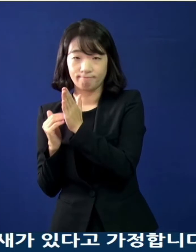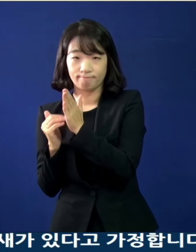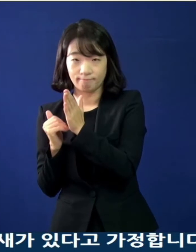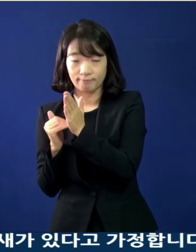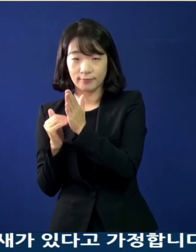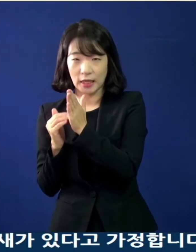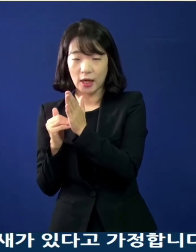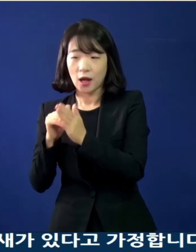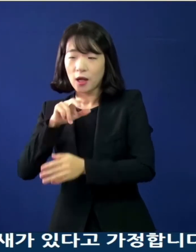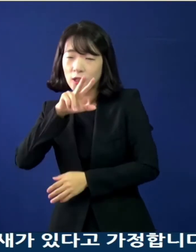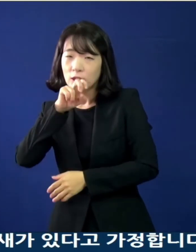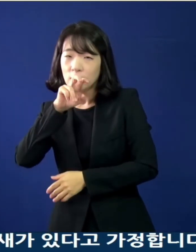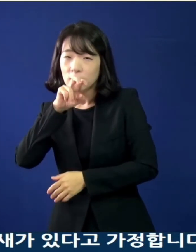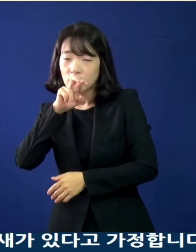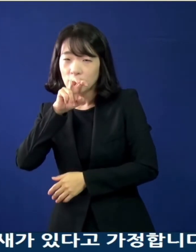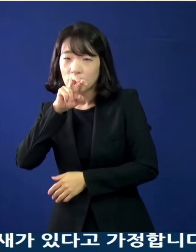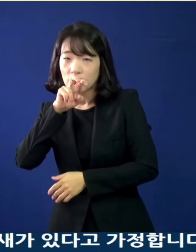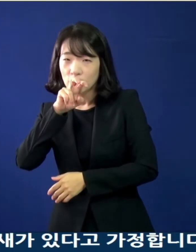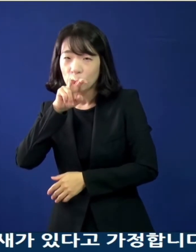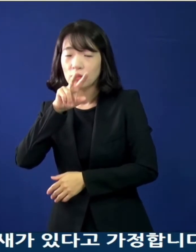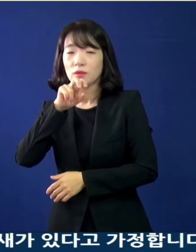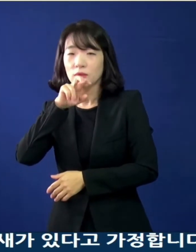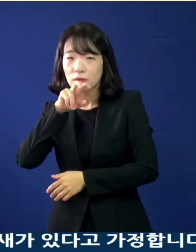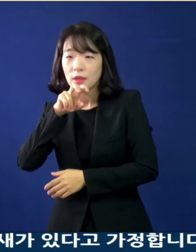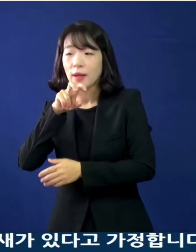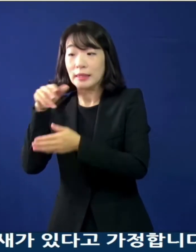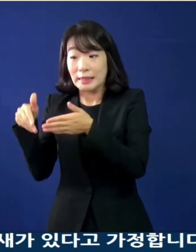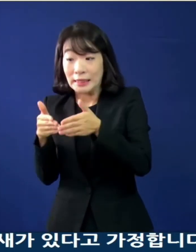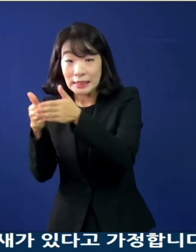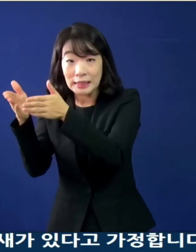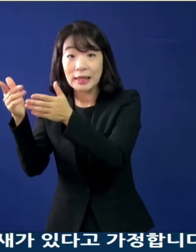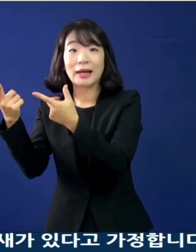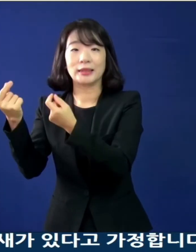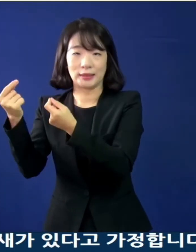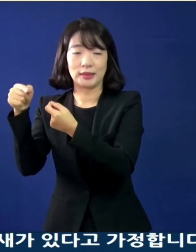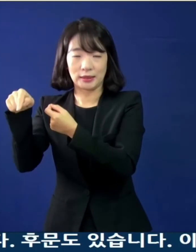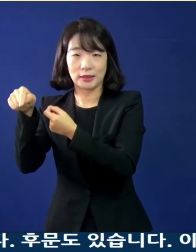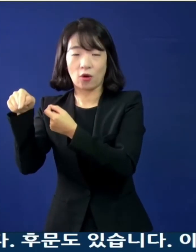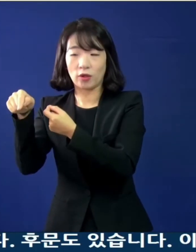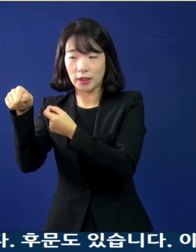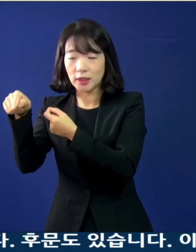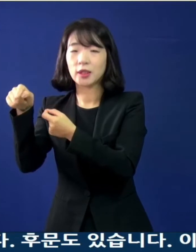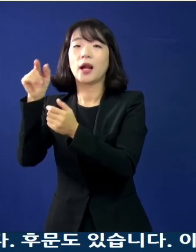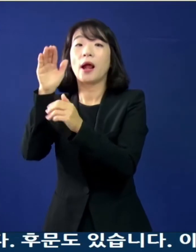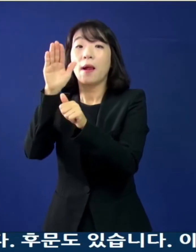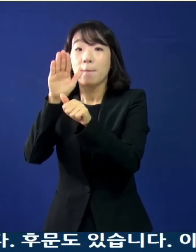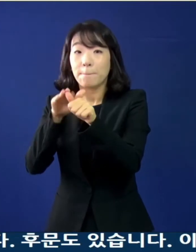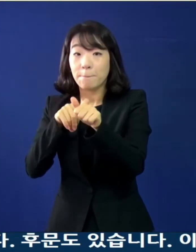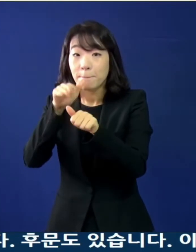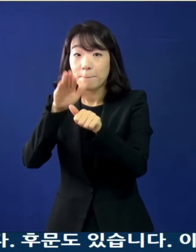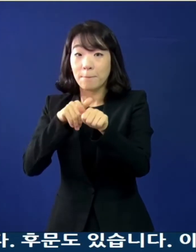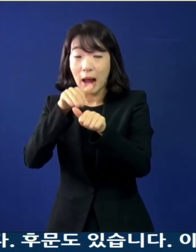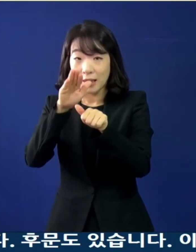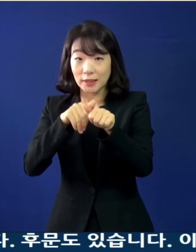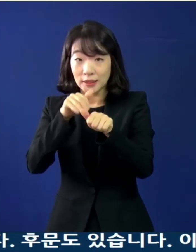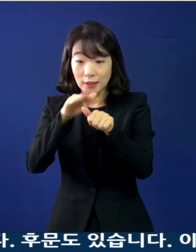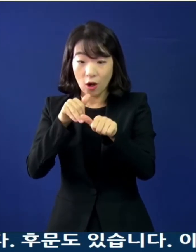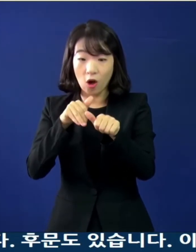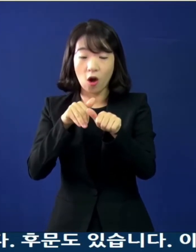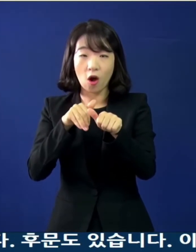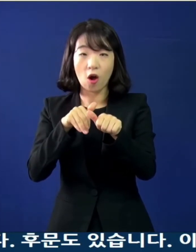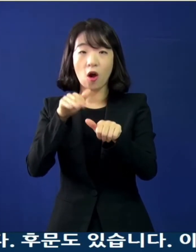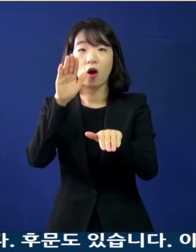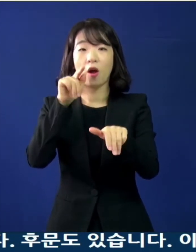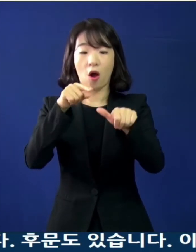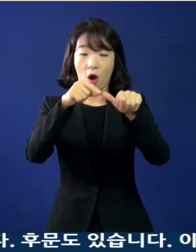샛길 같은 데가 있는데, 그 통로를 얘기해 주는 것이 귓뿌리, 엄지손가락, 엄지발가락을 상징적으로